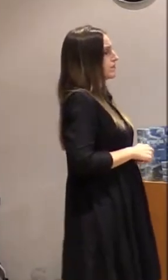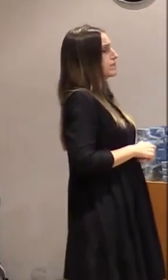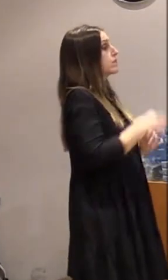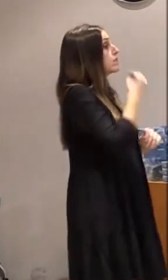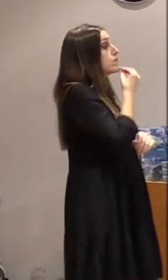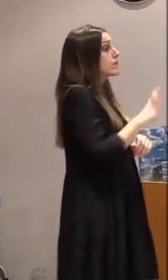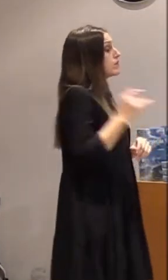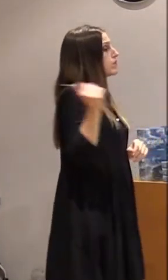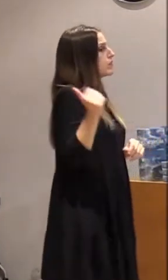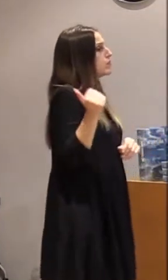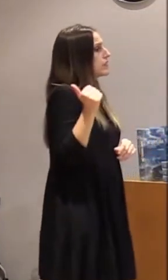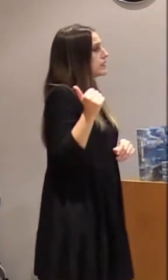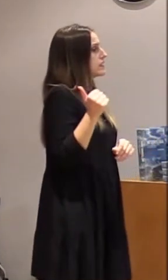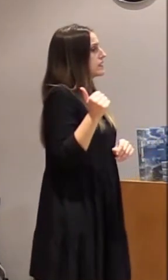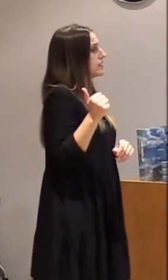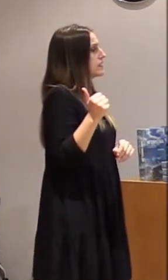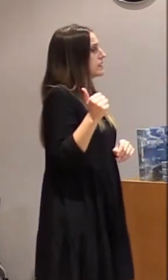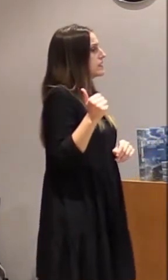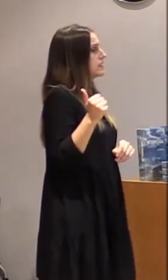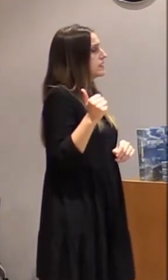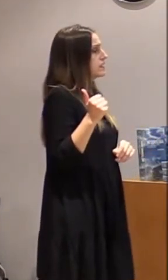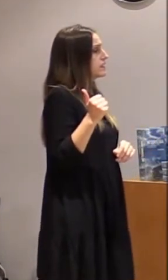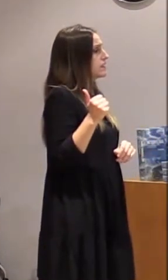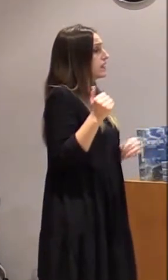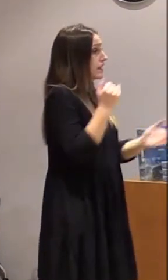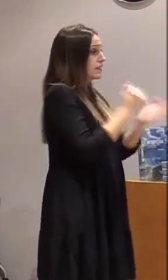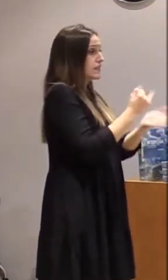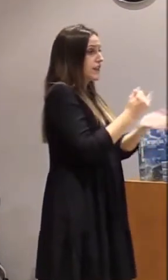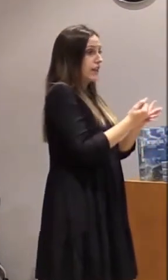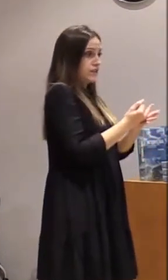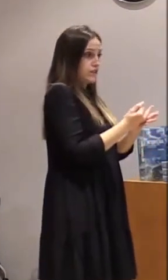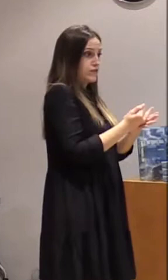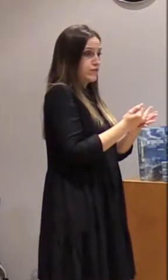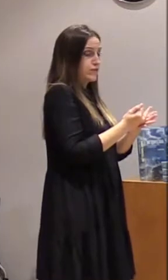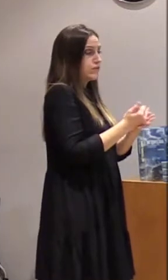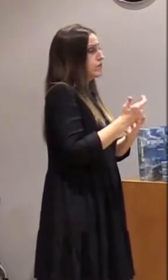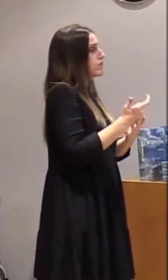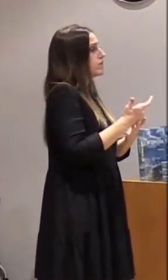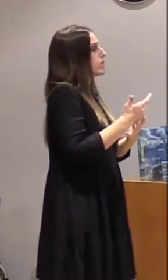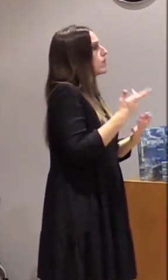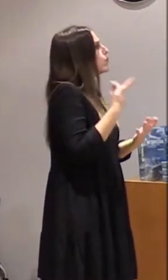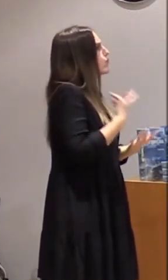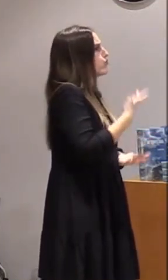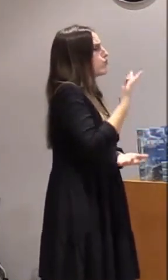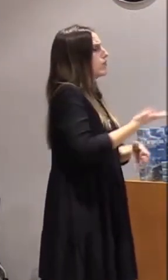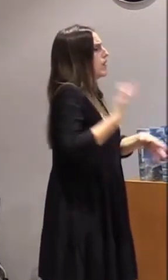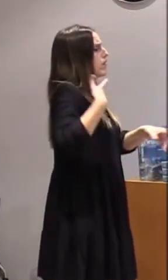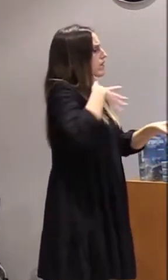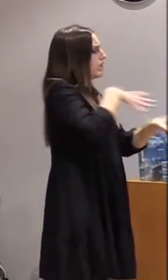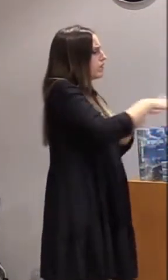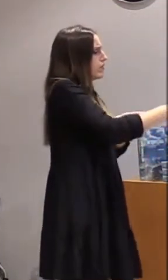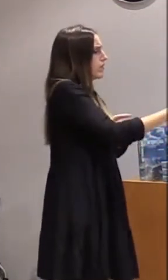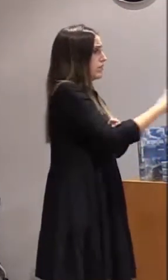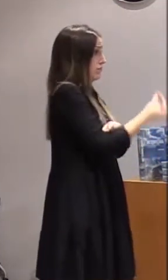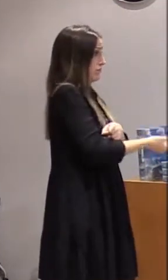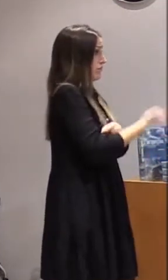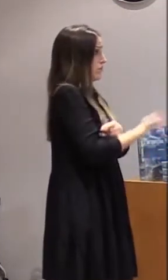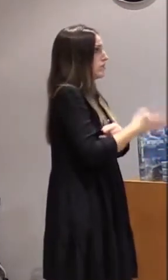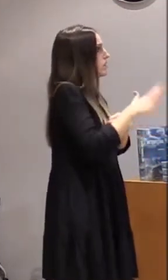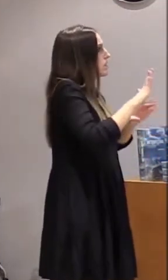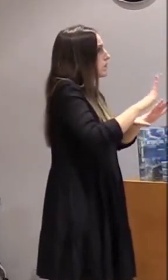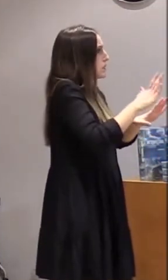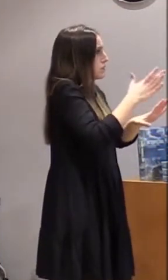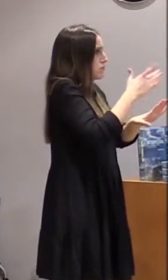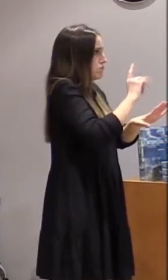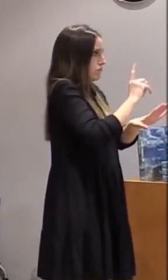Bueno, pues ese ensayo de Howard, y como digo, durante las décadas siguientes, ejerció una enorme influencia, pero no únicamente, penséis